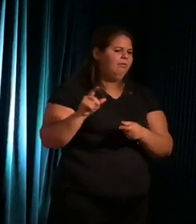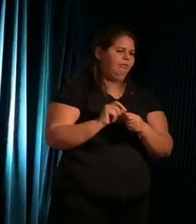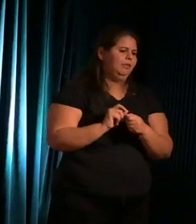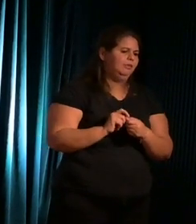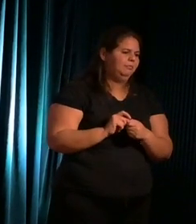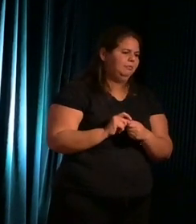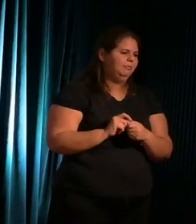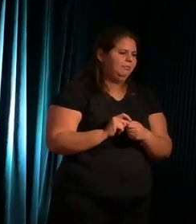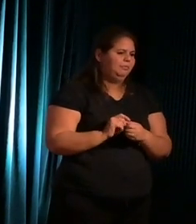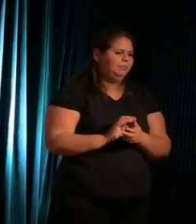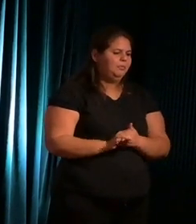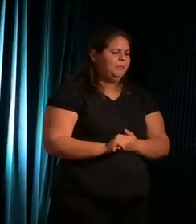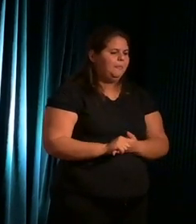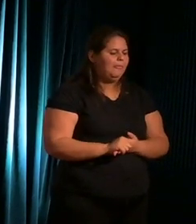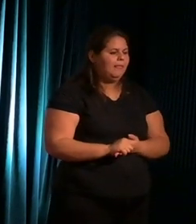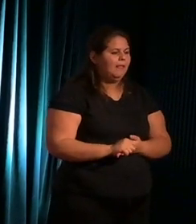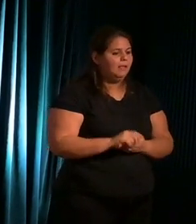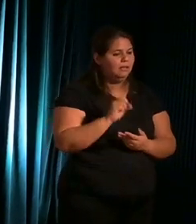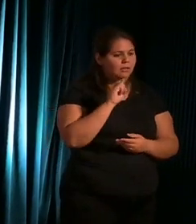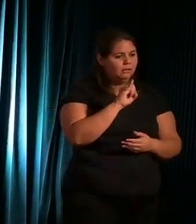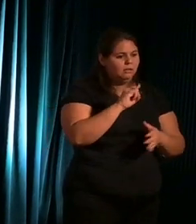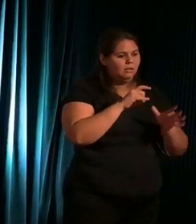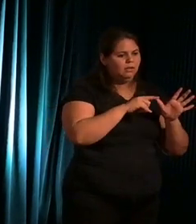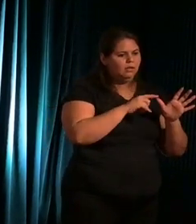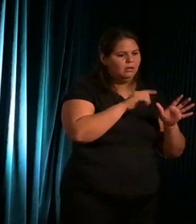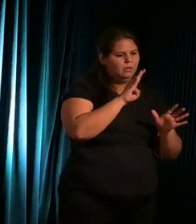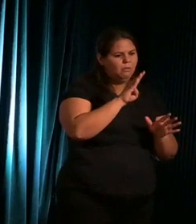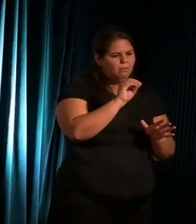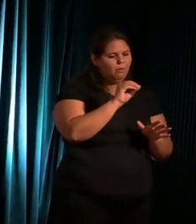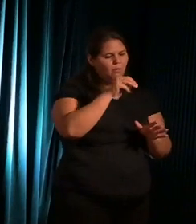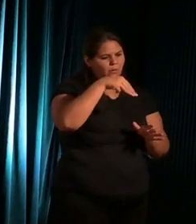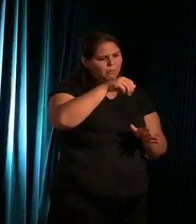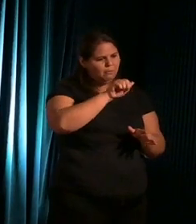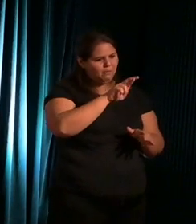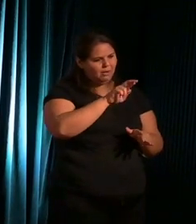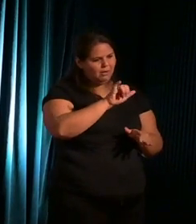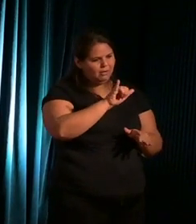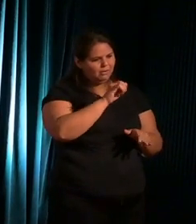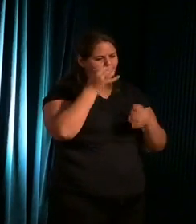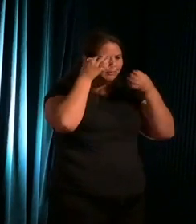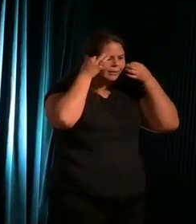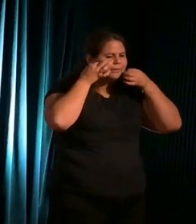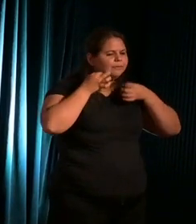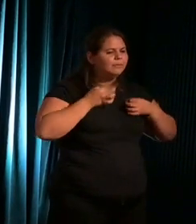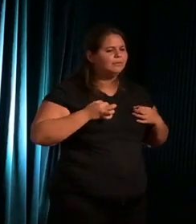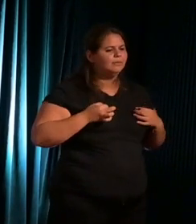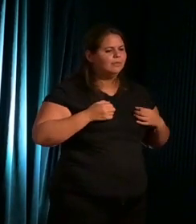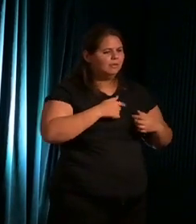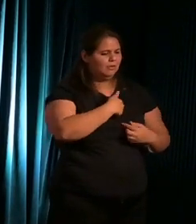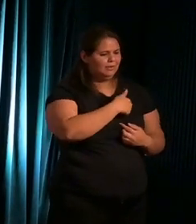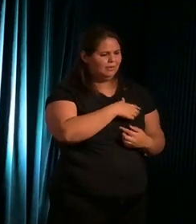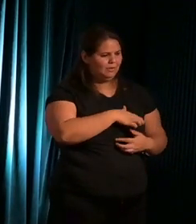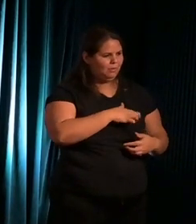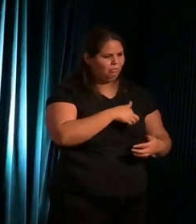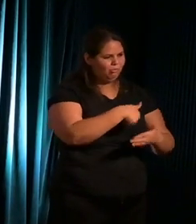É uma fotografia do Walter. Se eu falar, Bob Marley com a camisa do Santos, jogando bola